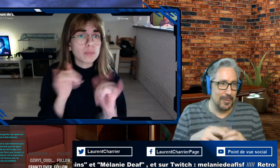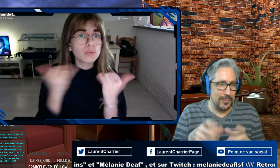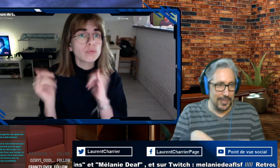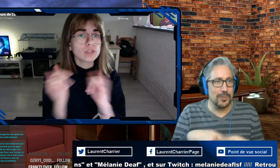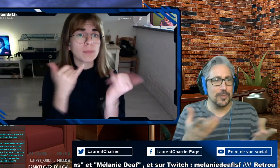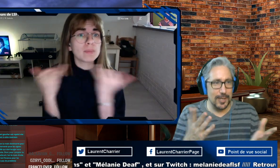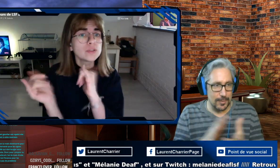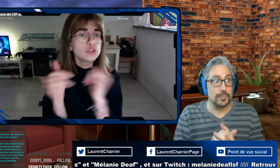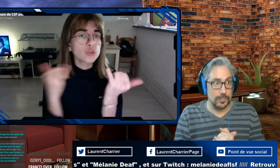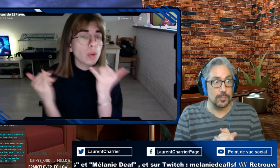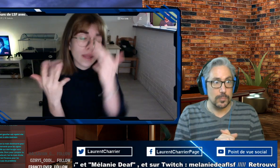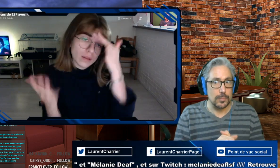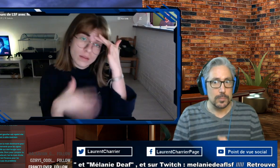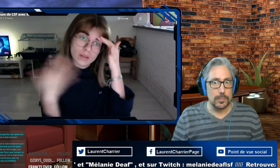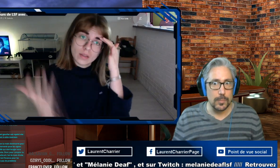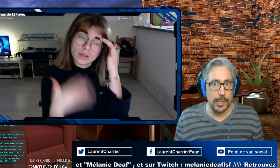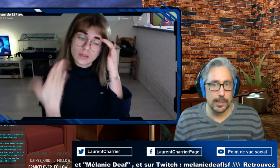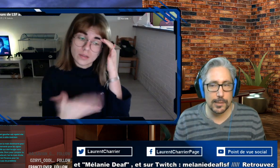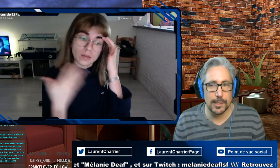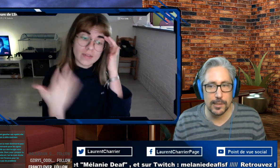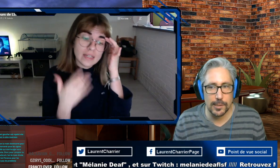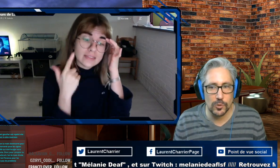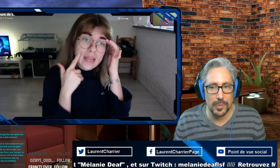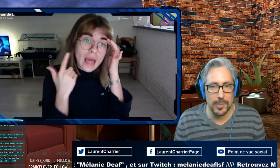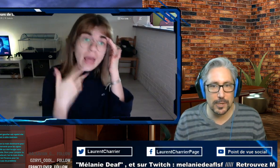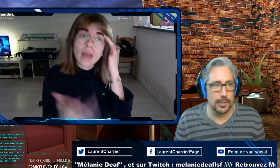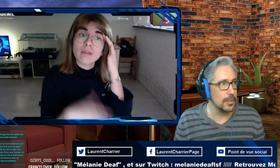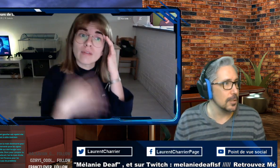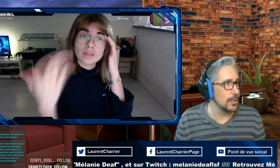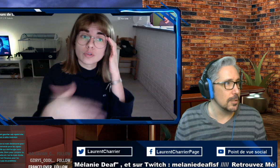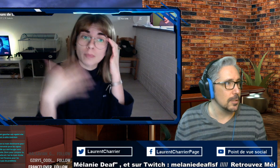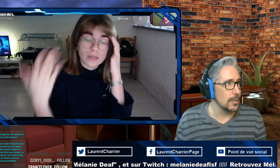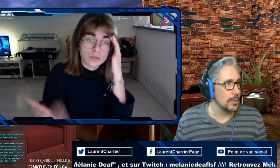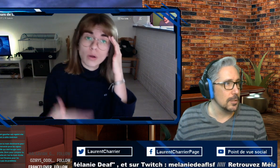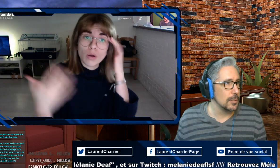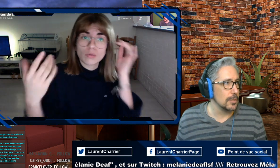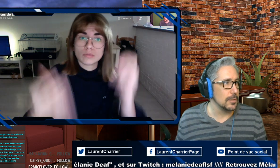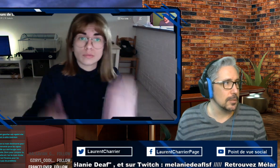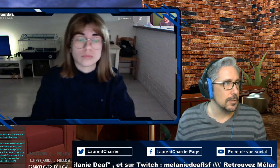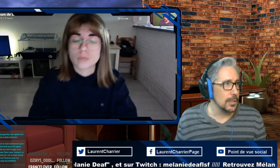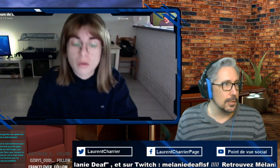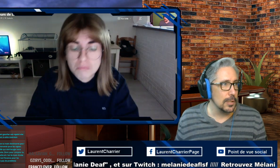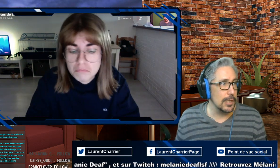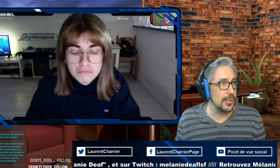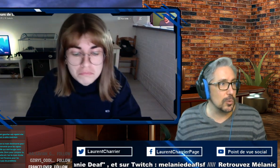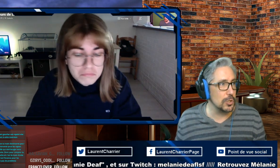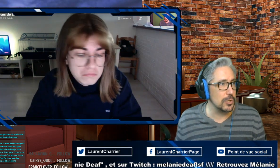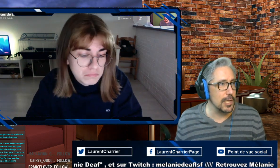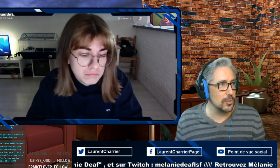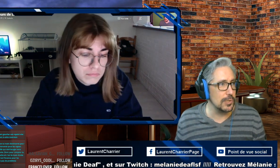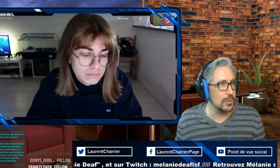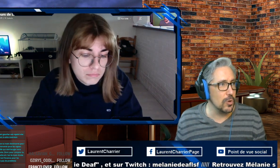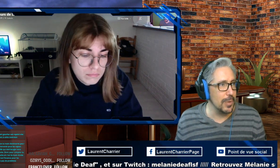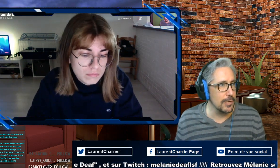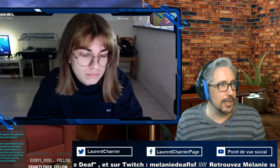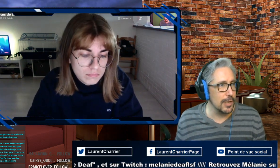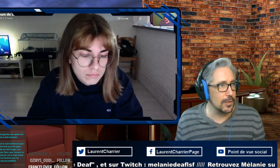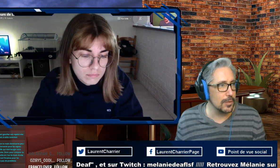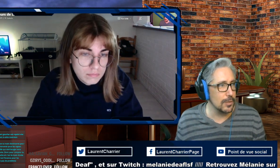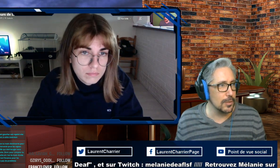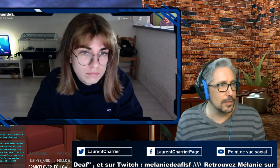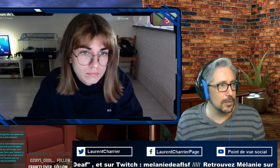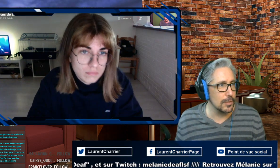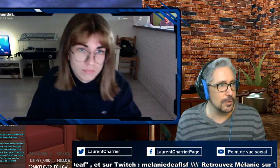Après, ça peut être du jeu. C'est super. Avec des élèves, avec des personnes. Et là, sur les jeux de cartes de signes de main, il